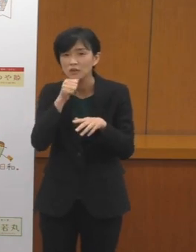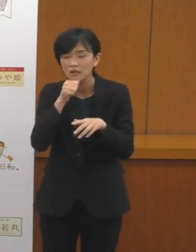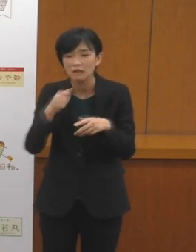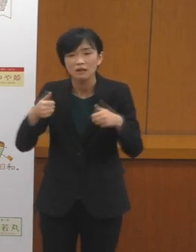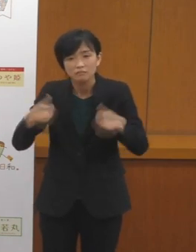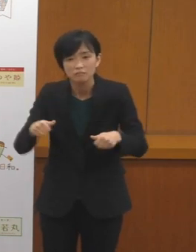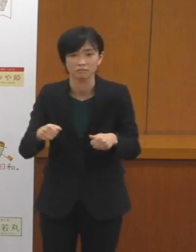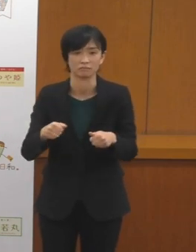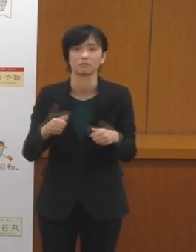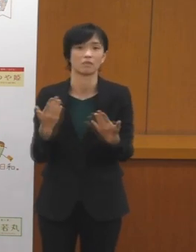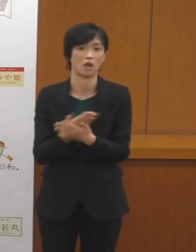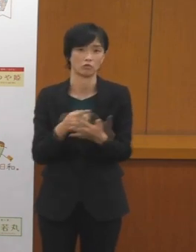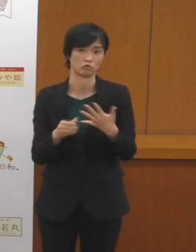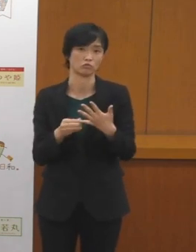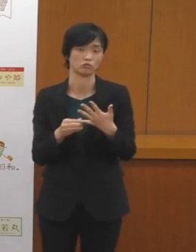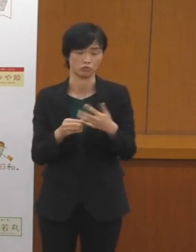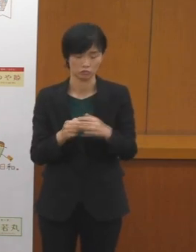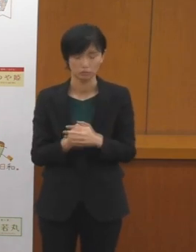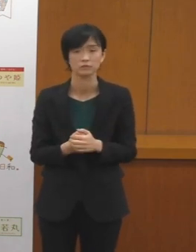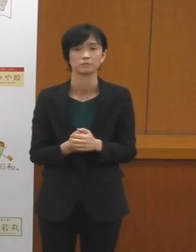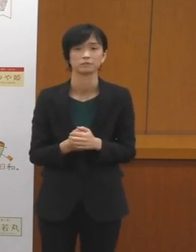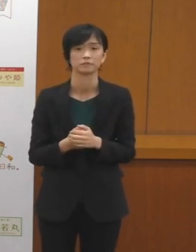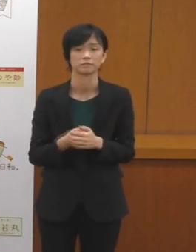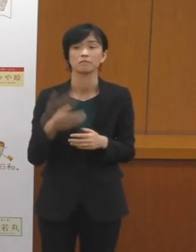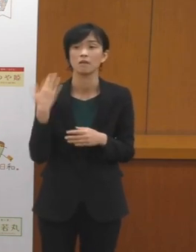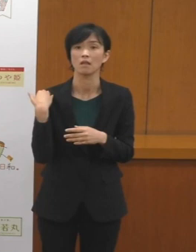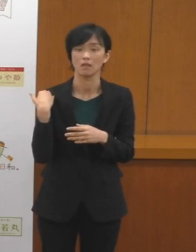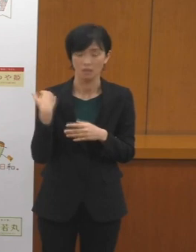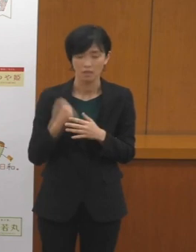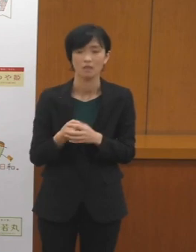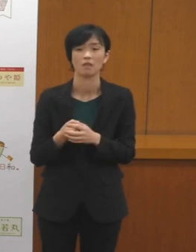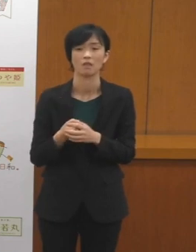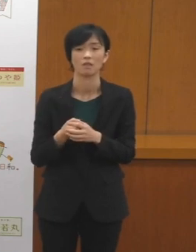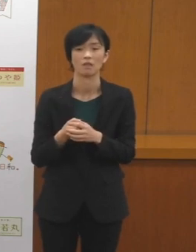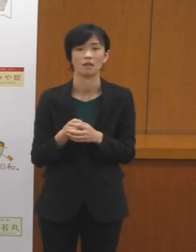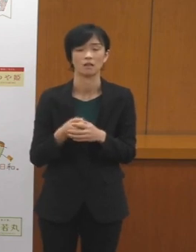4年前に中学で発生したとされて